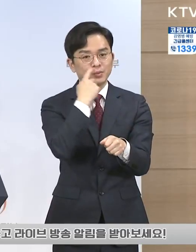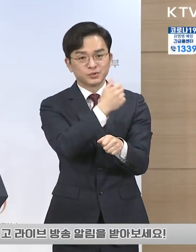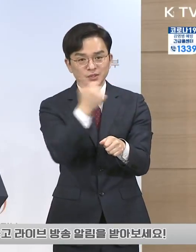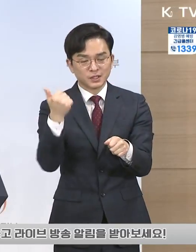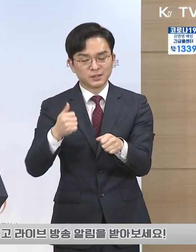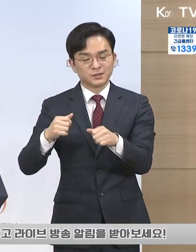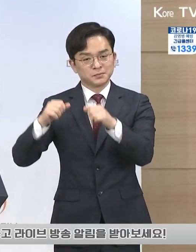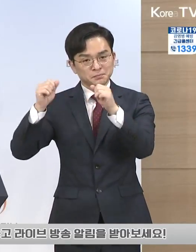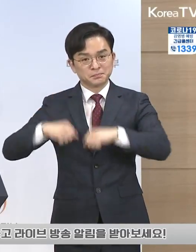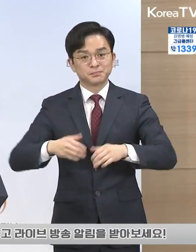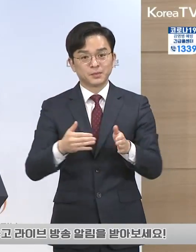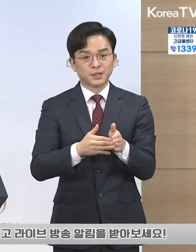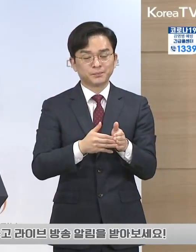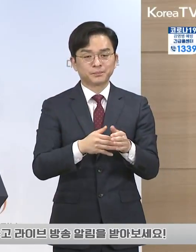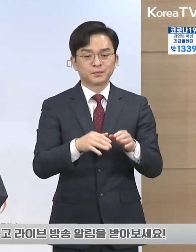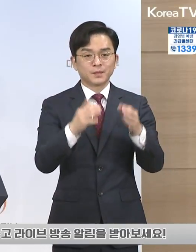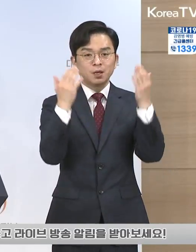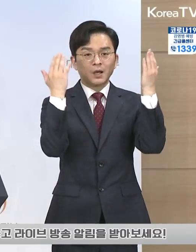기간 동안